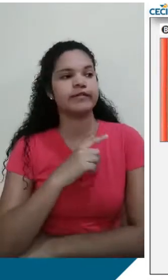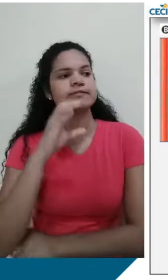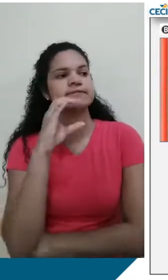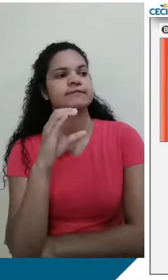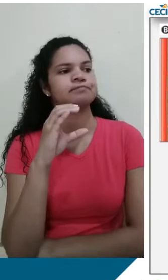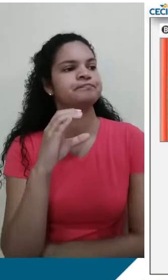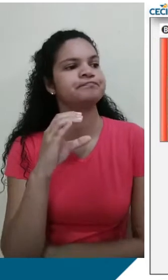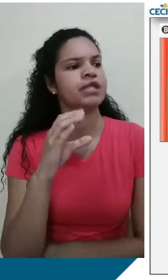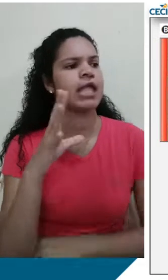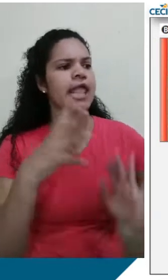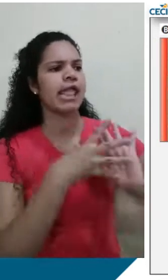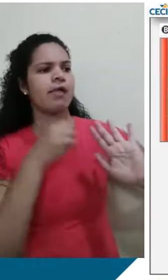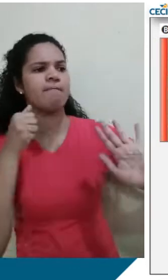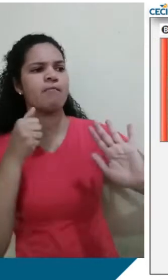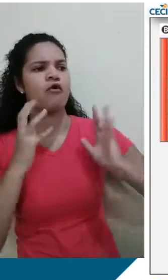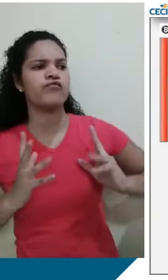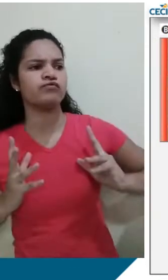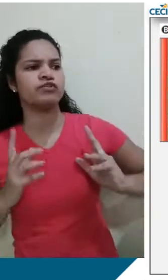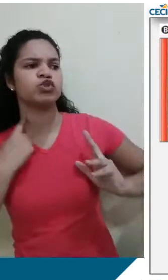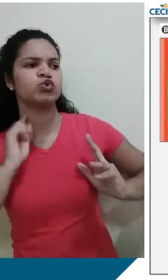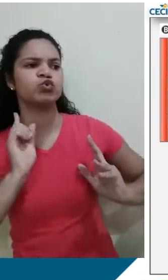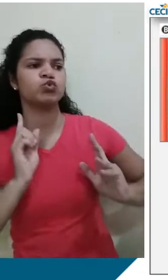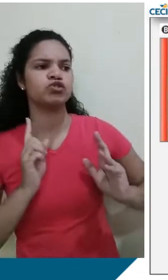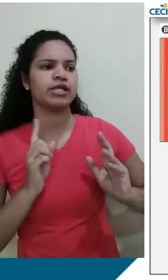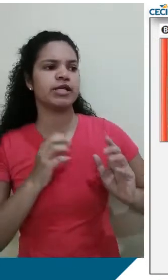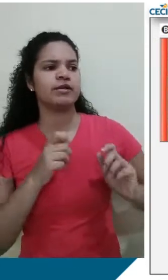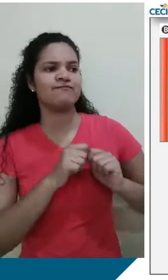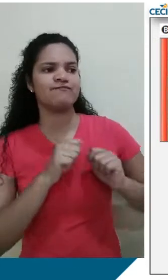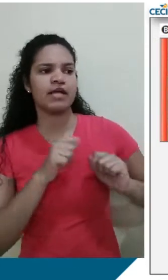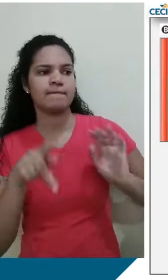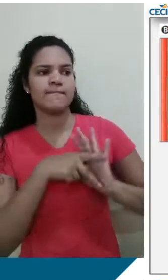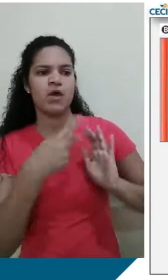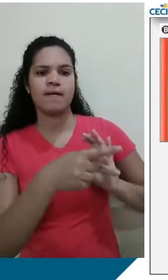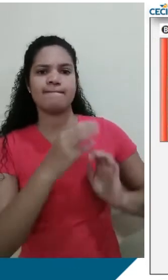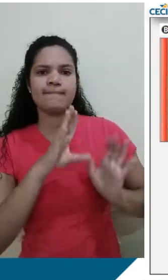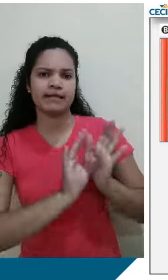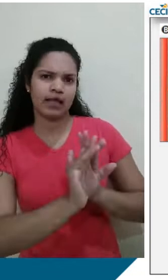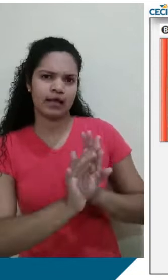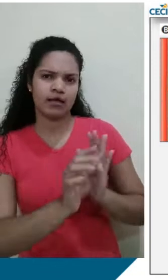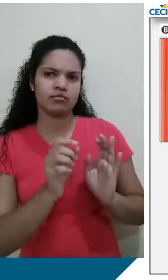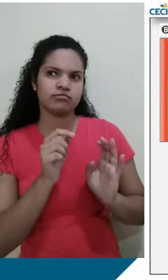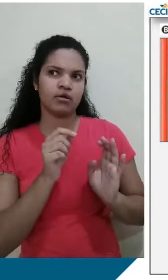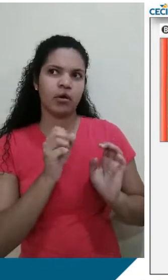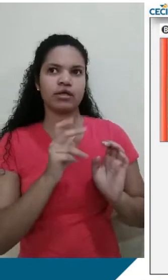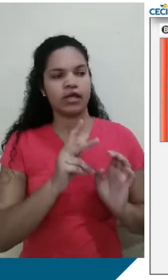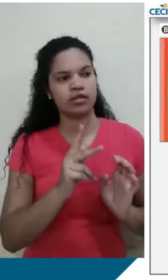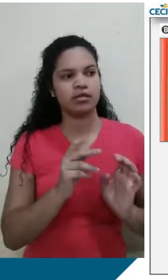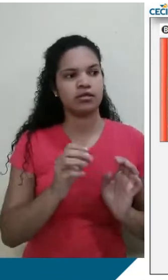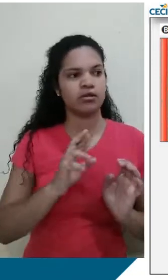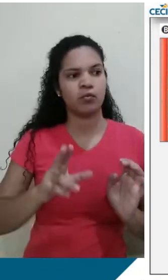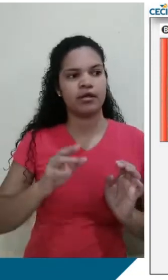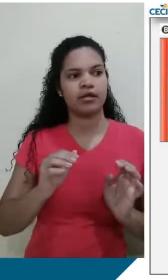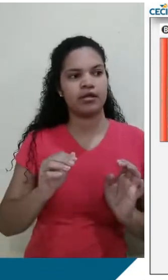toxinas sintetizadas por bactérias. Esse tipo de medida, apesar de não ser o caso dos antibióticos,